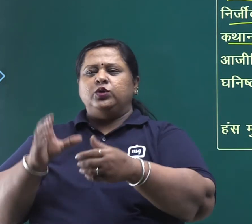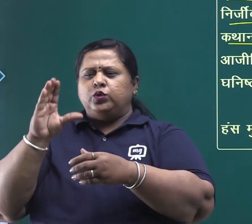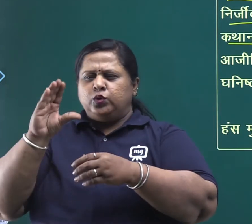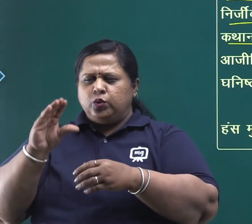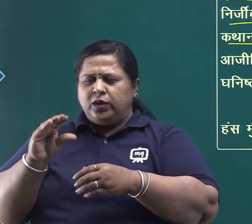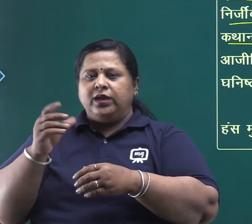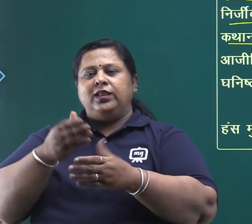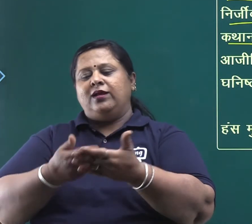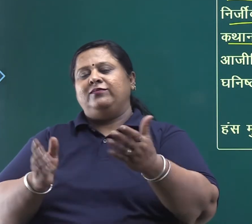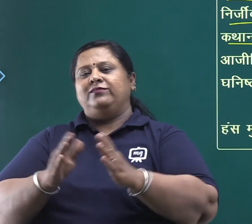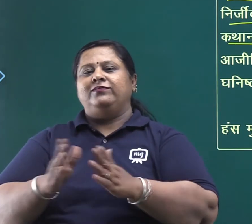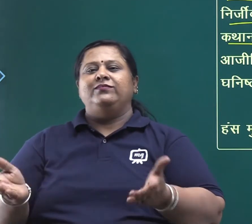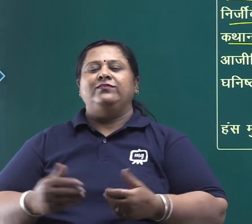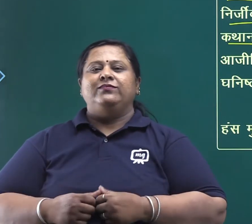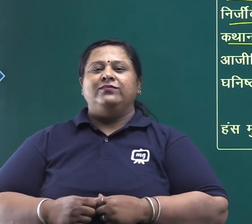छोटी कथा।